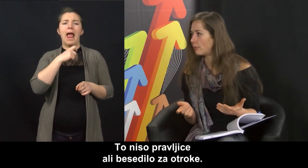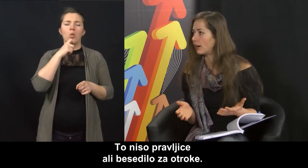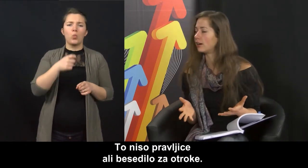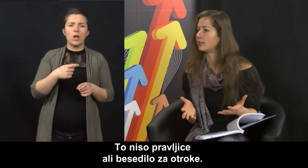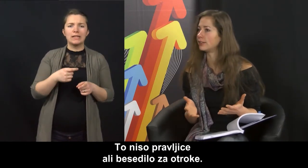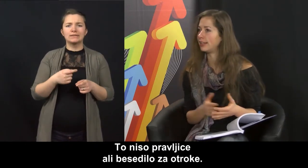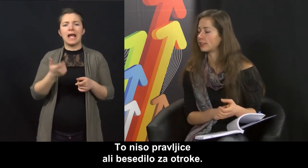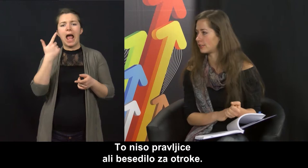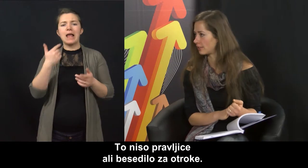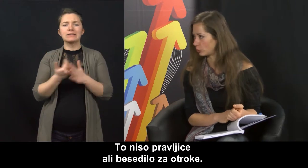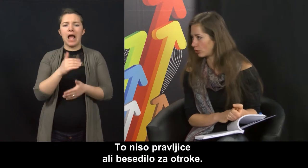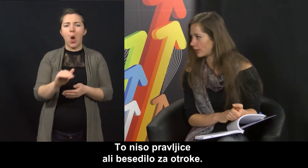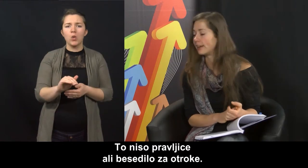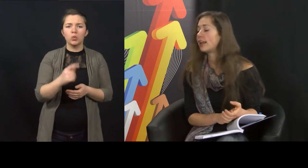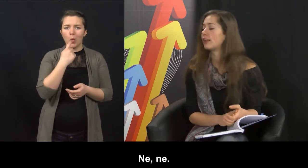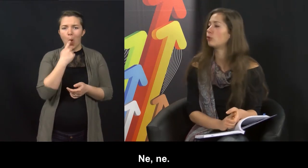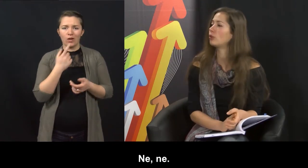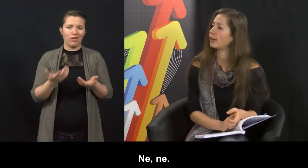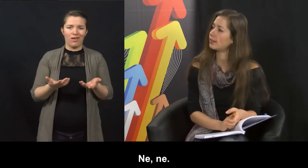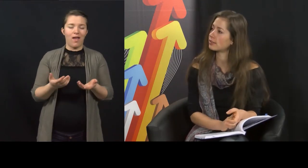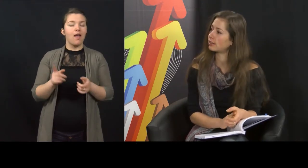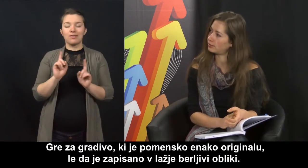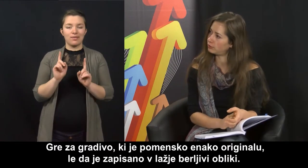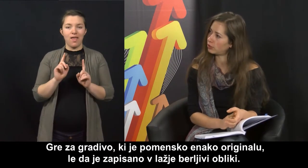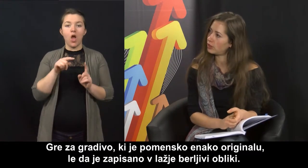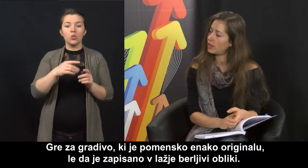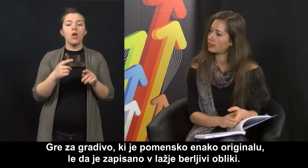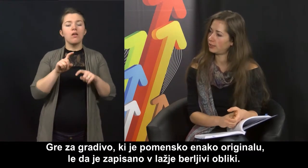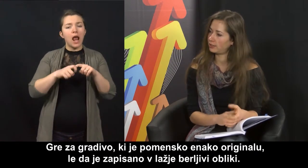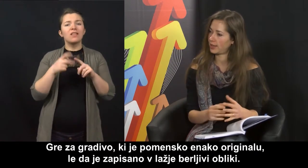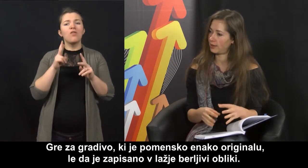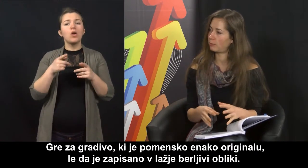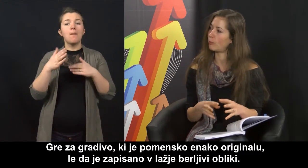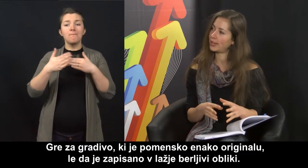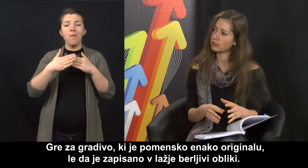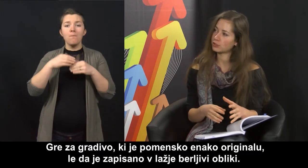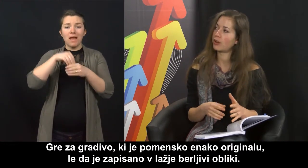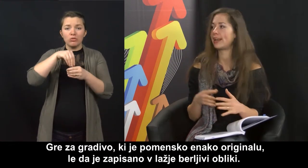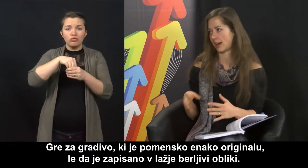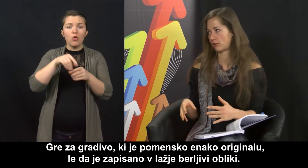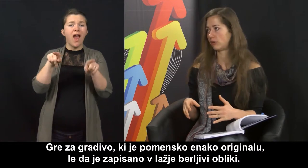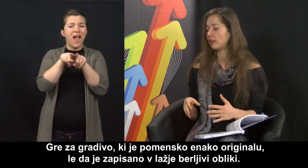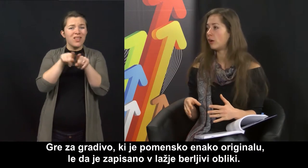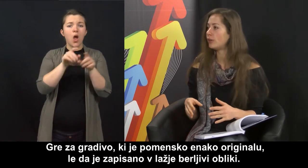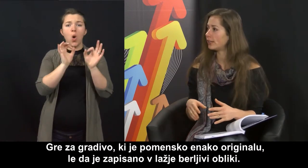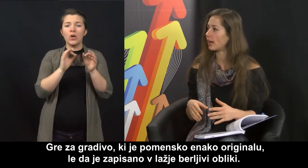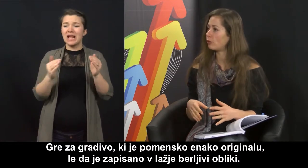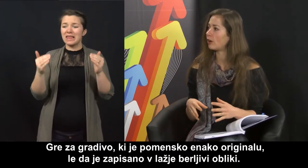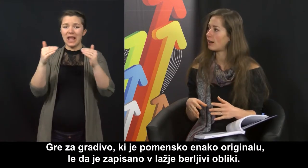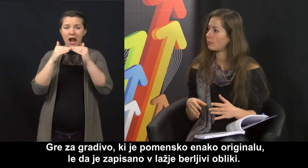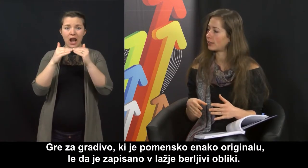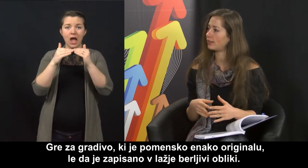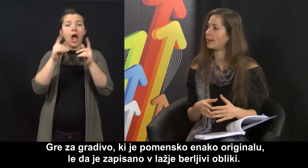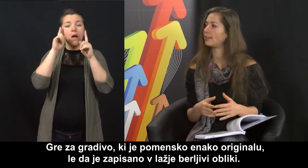pravljice ali pa tekst za otroke. Ne, ne, to gre za gradivo, ki je pomensko enako